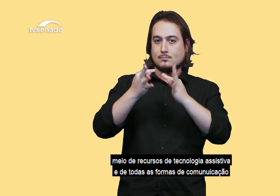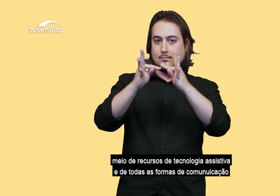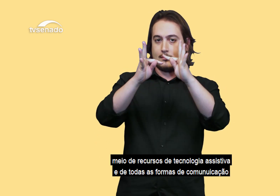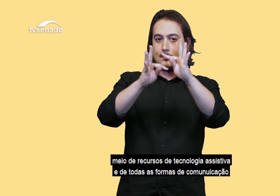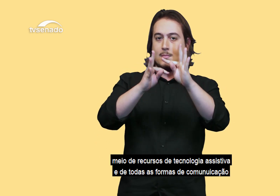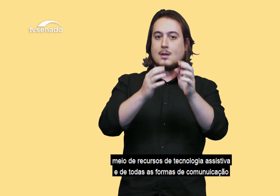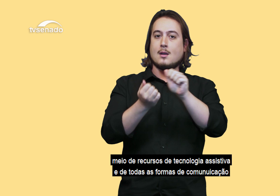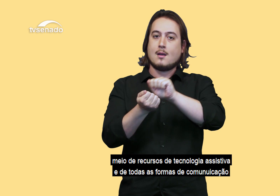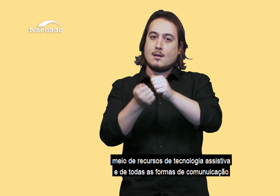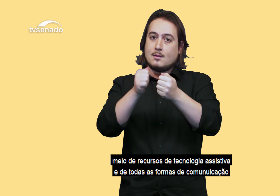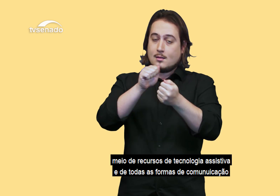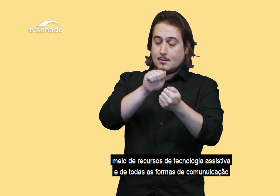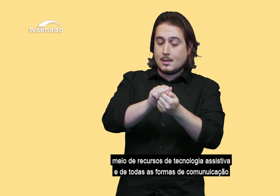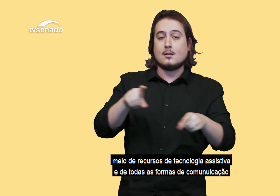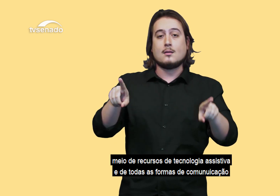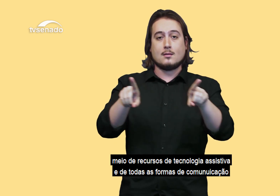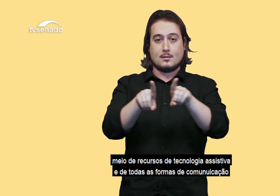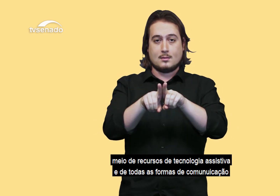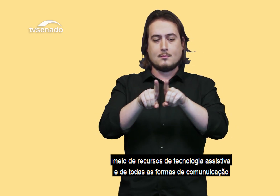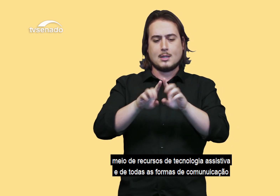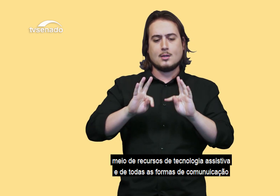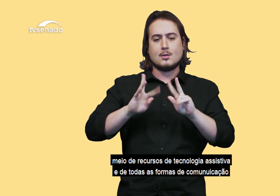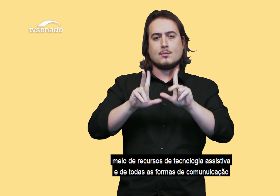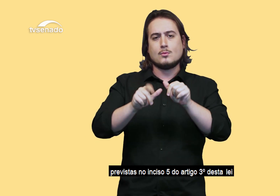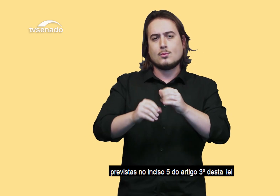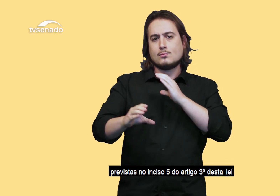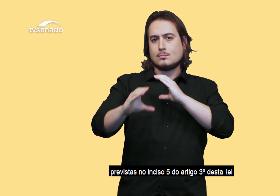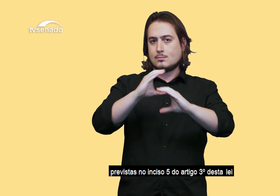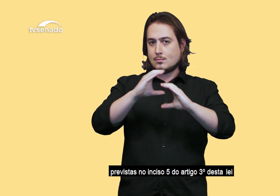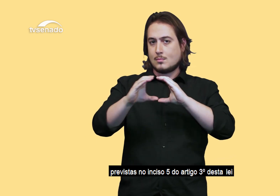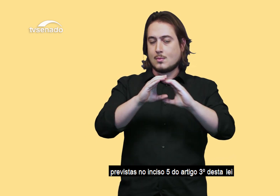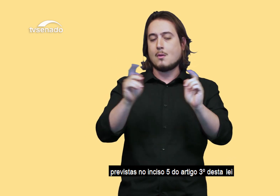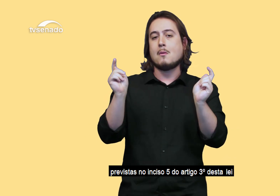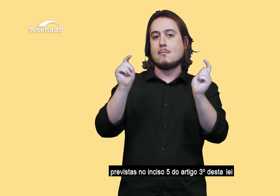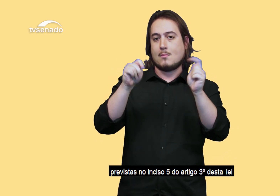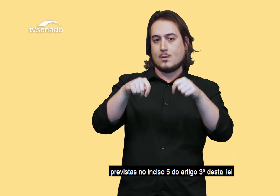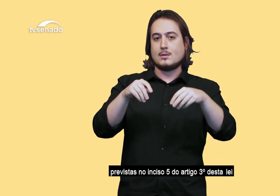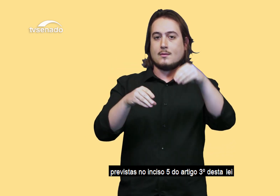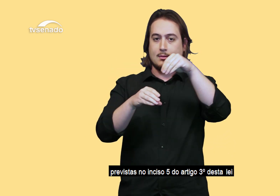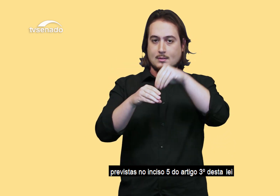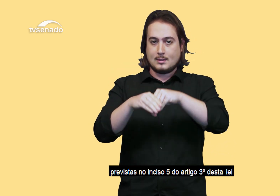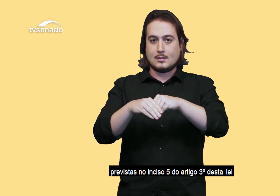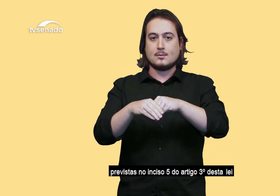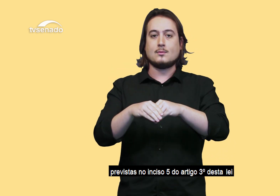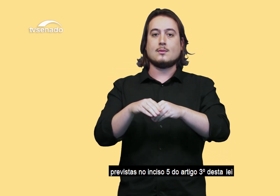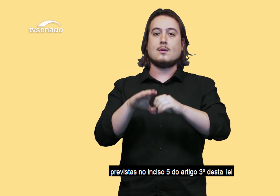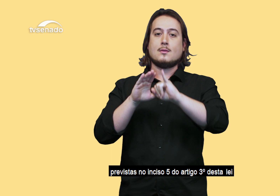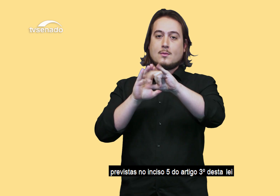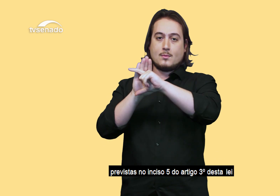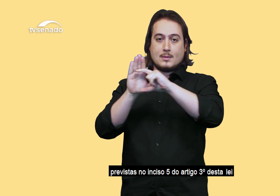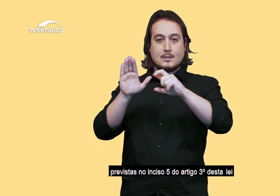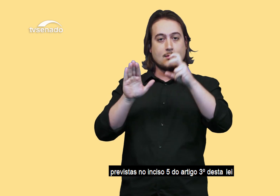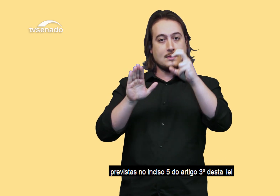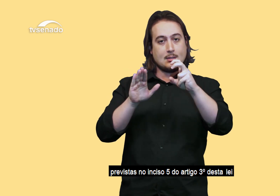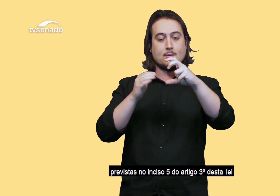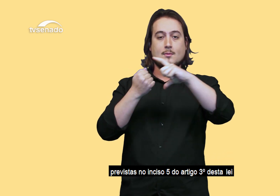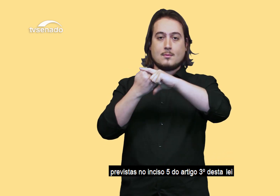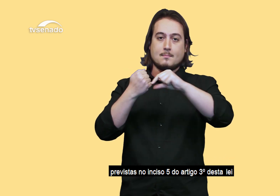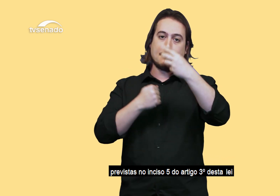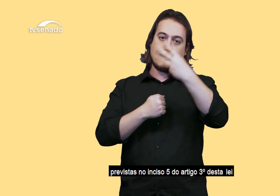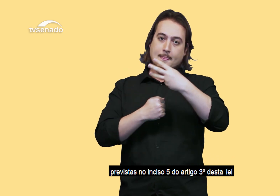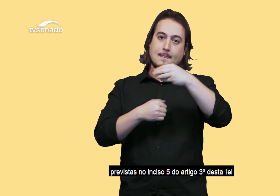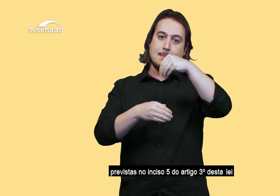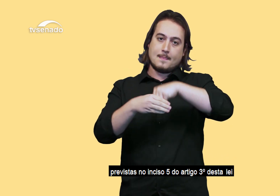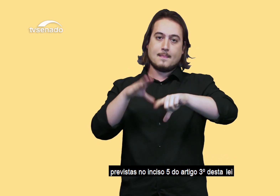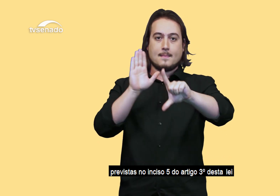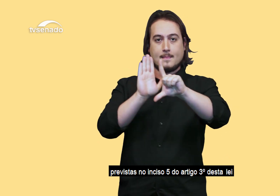assistiva e de todas as formas de comunicação previstas no inciso 5 do artigo 3º desta lei.